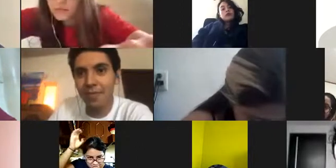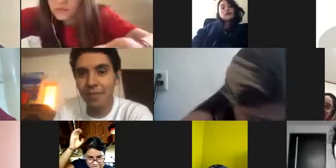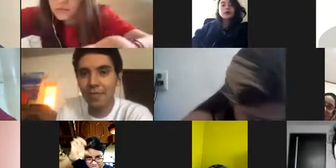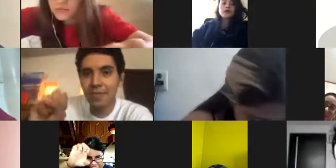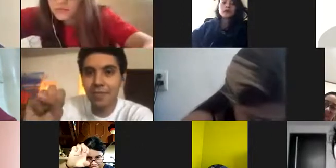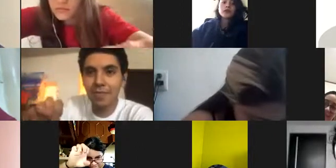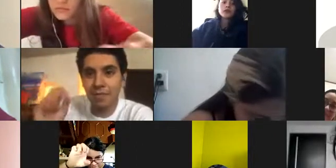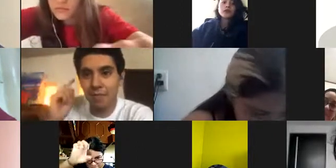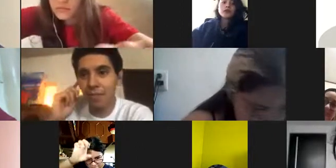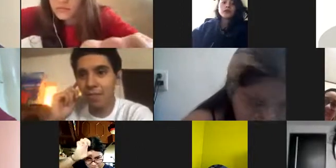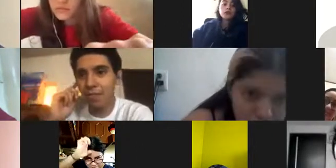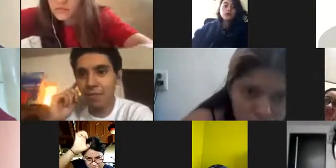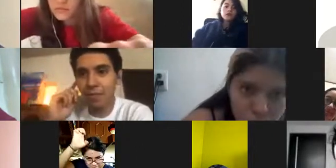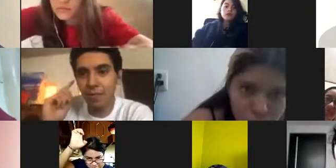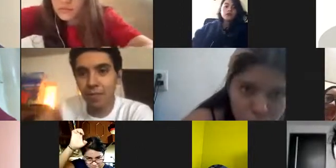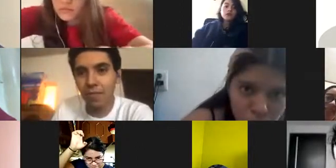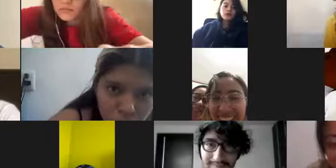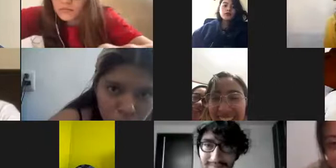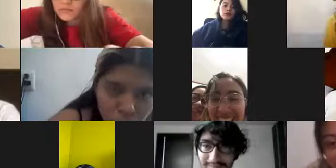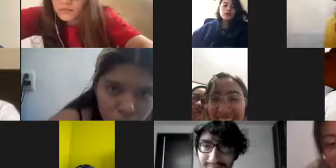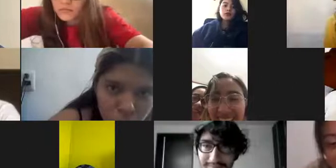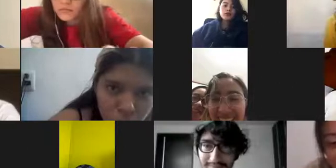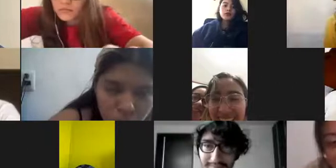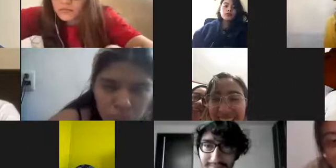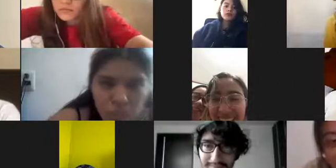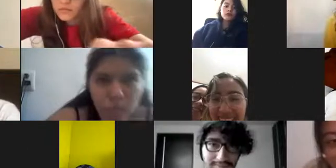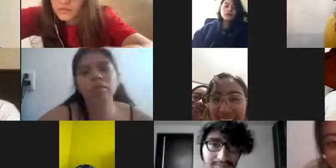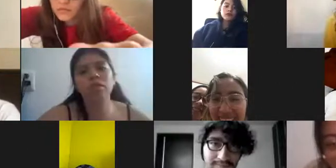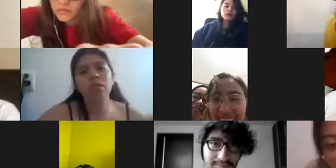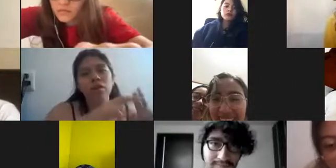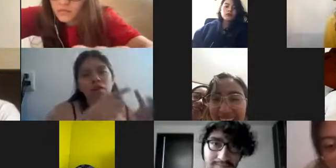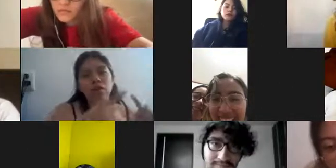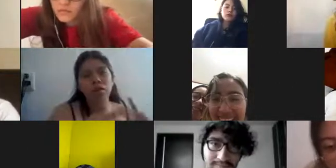Perdón, chicos, yo estoy aquí. Estoy viendo sus preguntas.